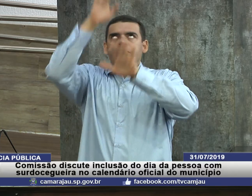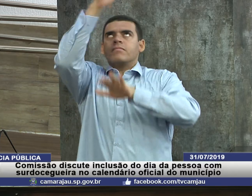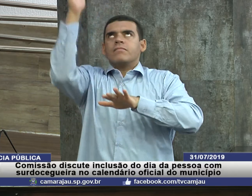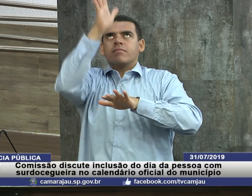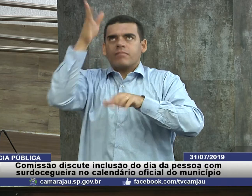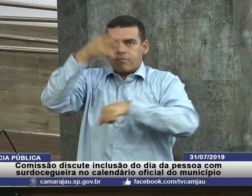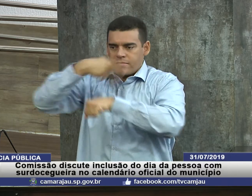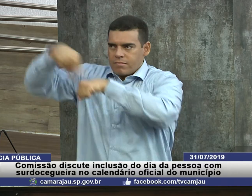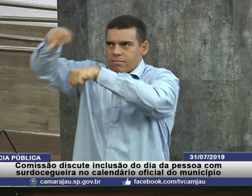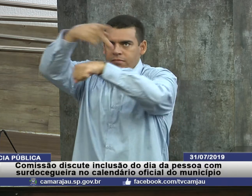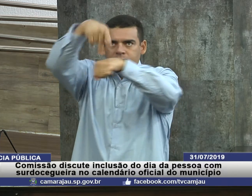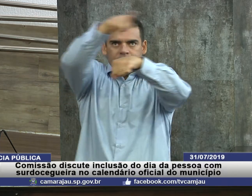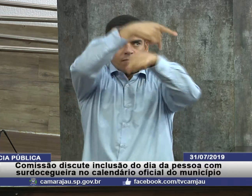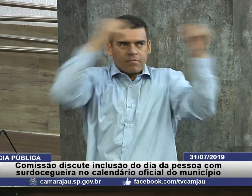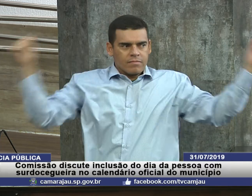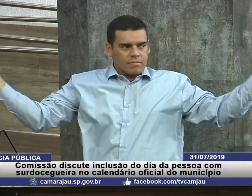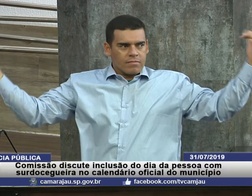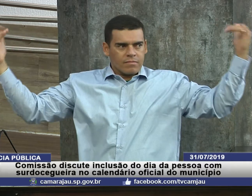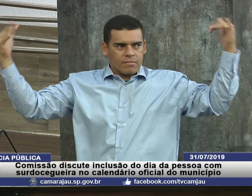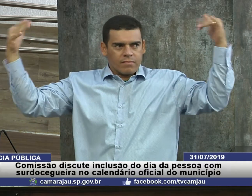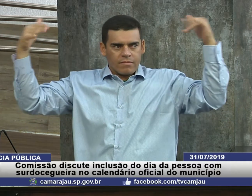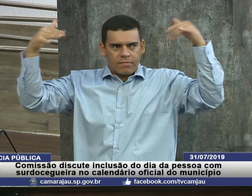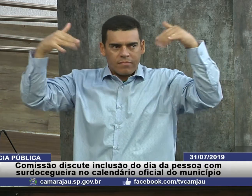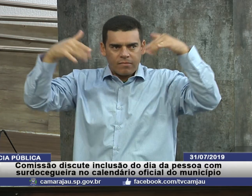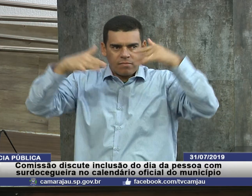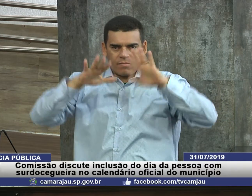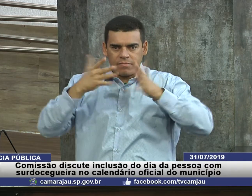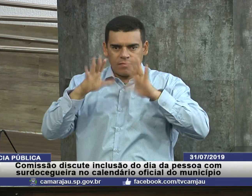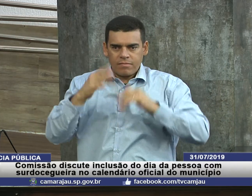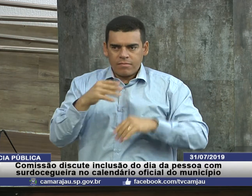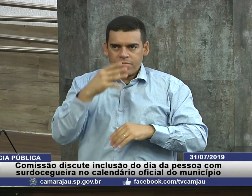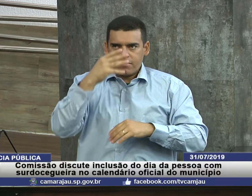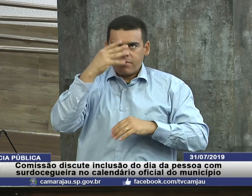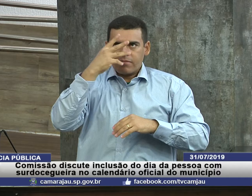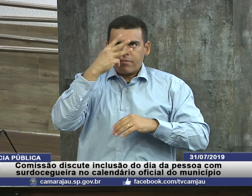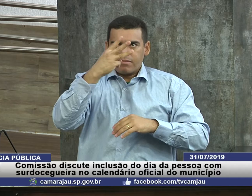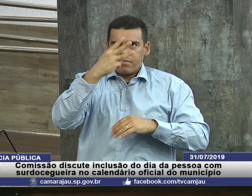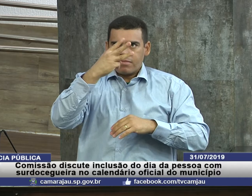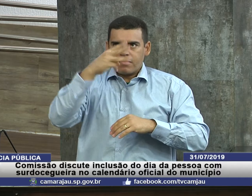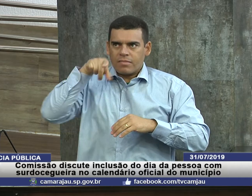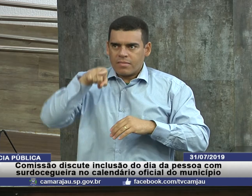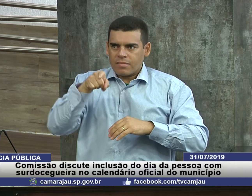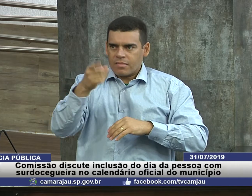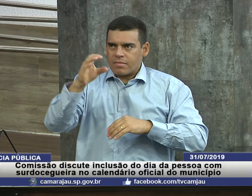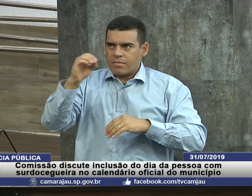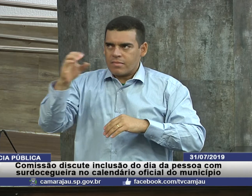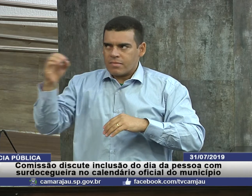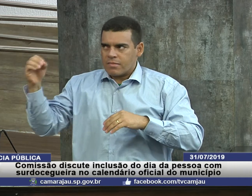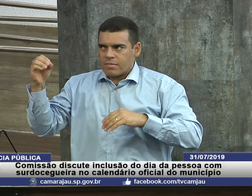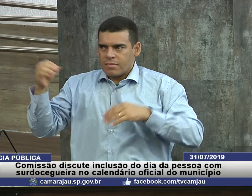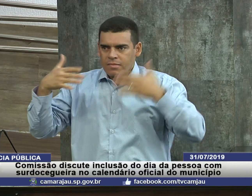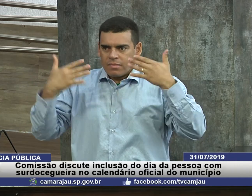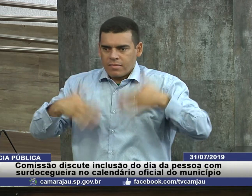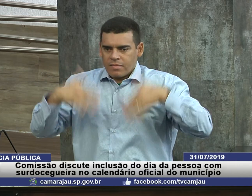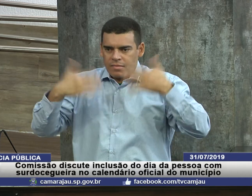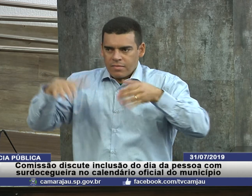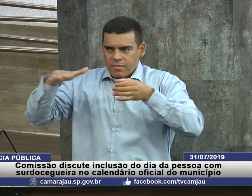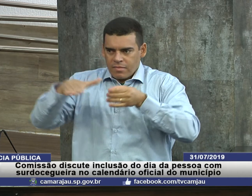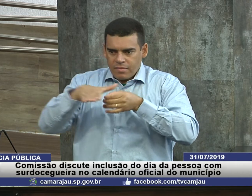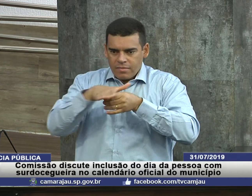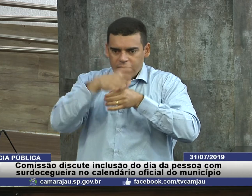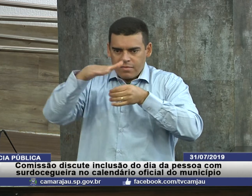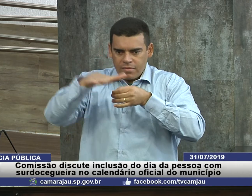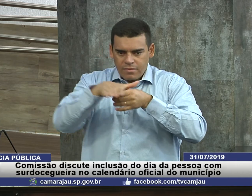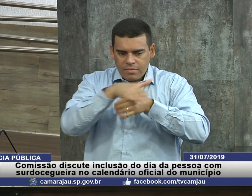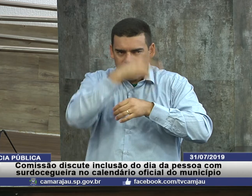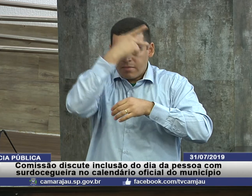minha vida. Sou um cara casado, no meu casamento veio surdos cegos do Brasil inteiro. A gente convidou muita gente para